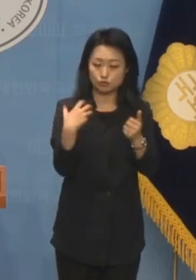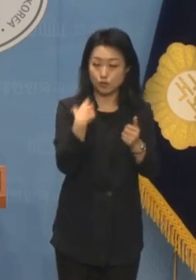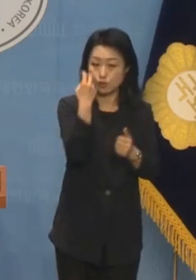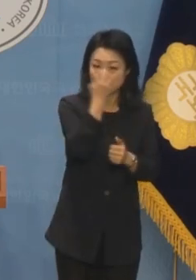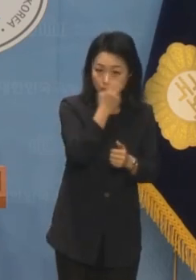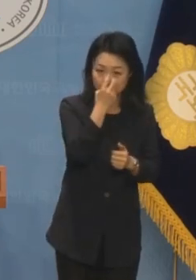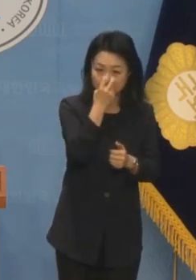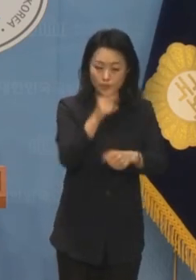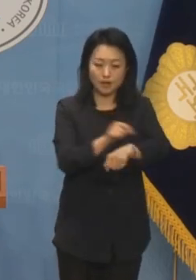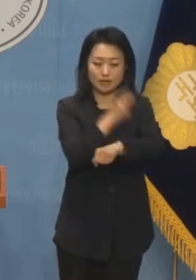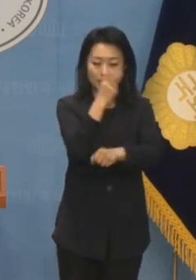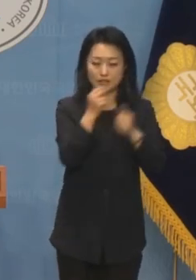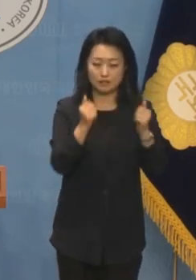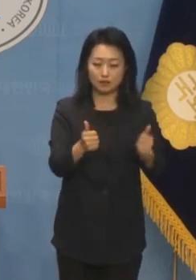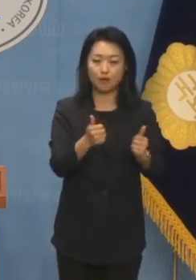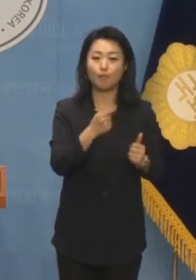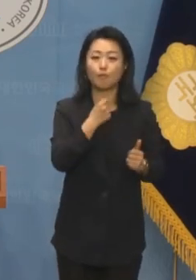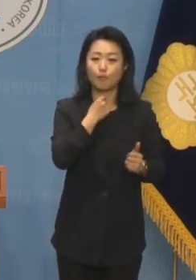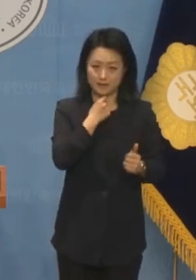내용으로 말씀드리겠습니다.